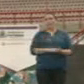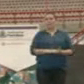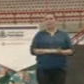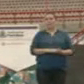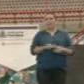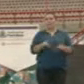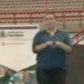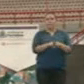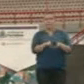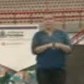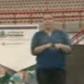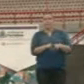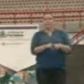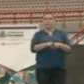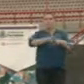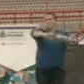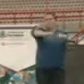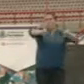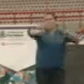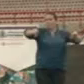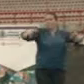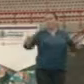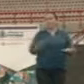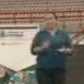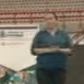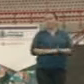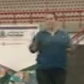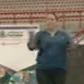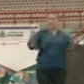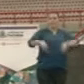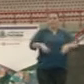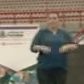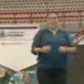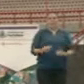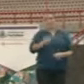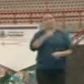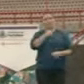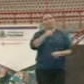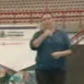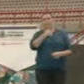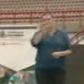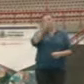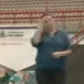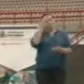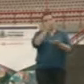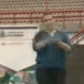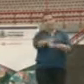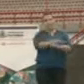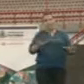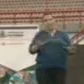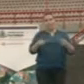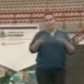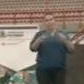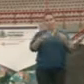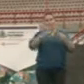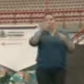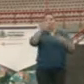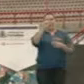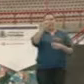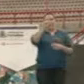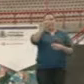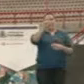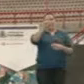aposta, jogos de azar. Tá certo? Você que gosta de apostar, esqueça isso no calvinismo. E o trabalho,